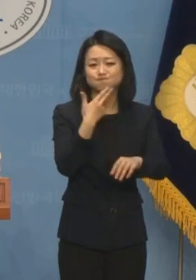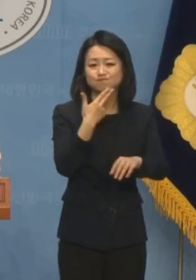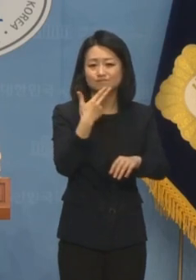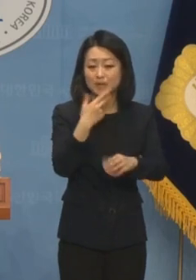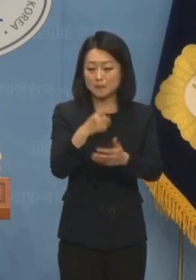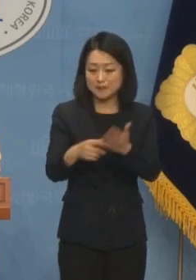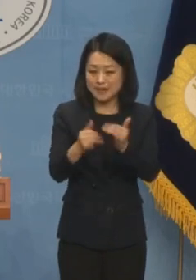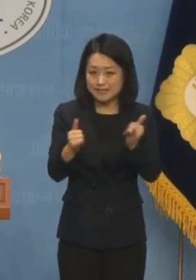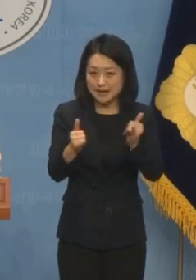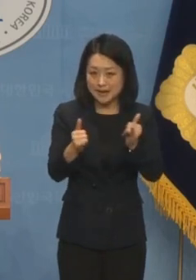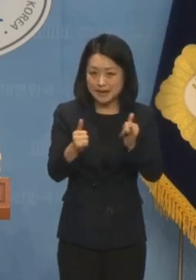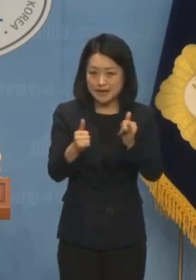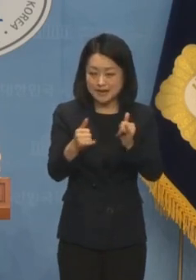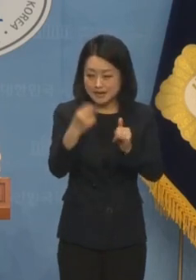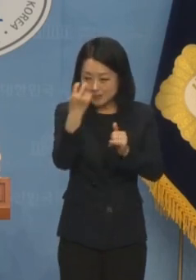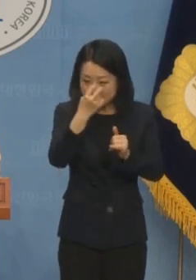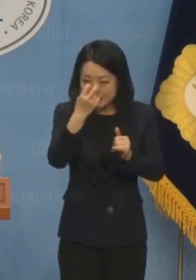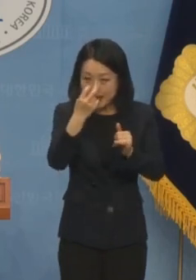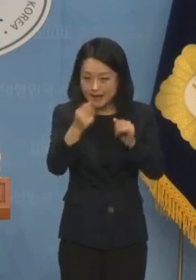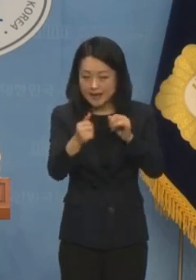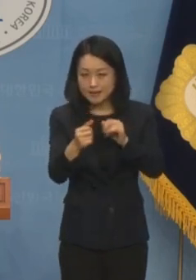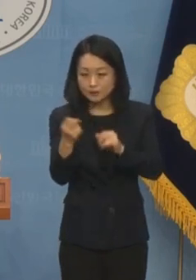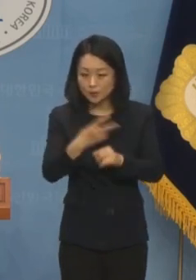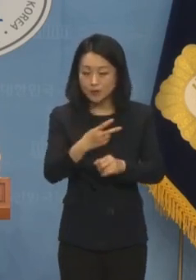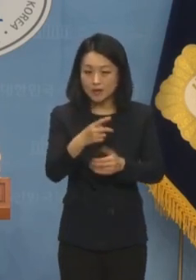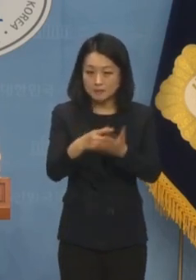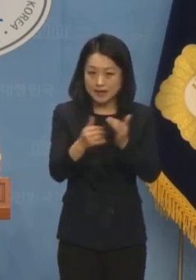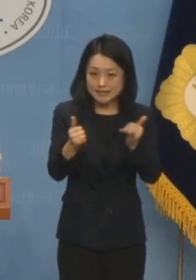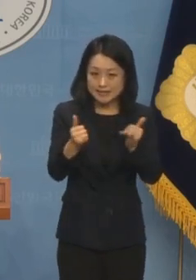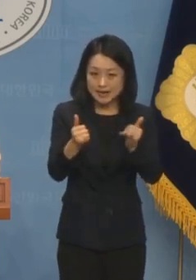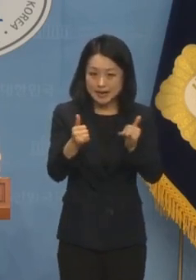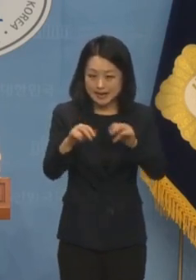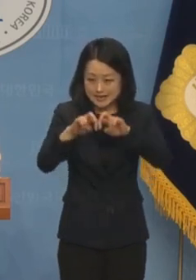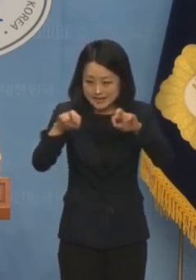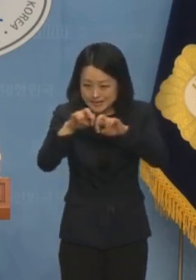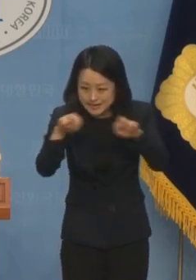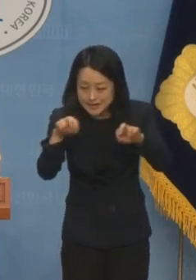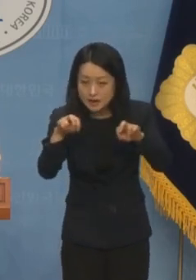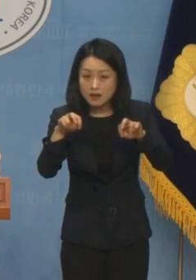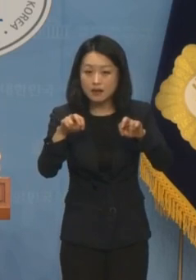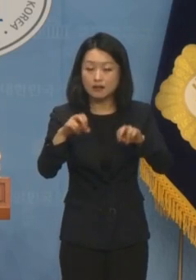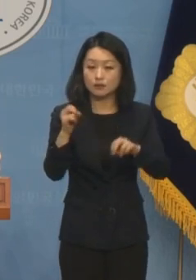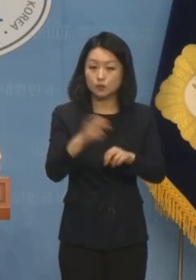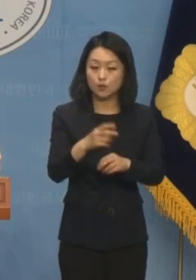사찰 및 조사 방해 행위 추가 조사와 제도 개선부터